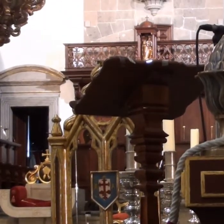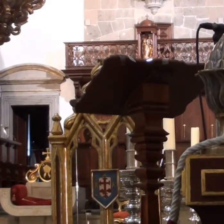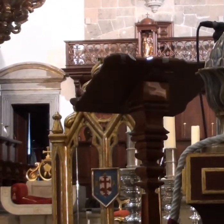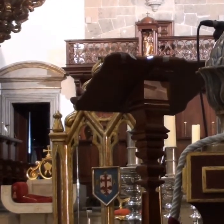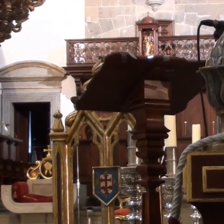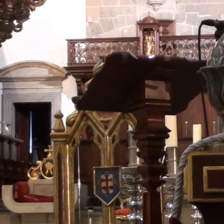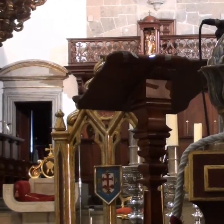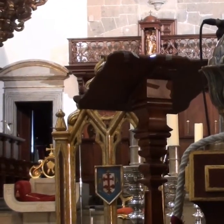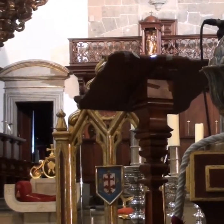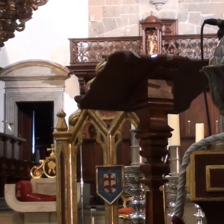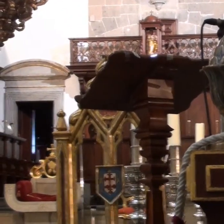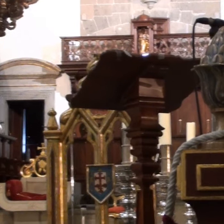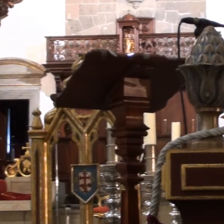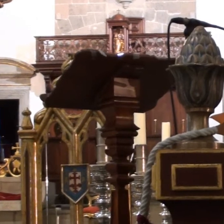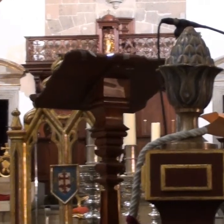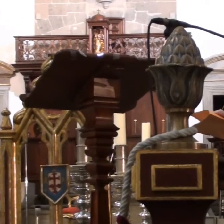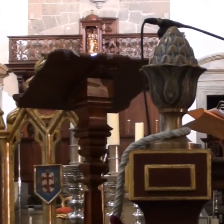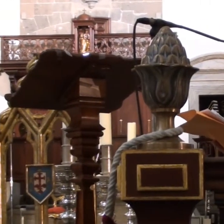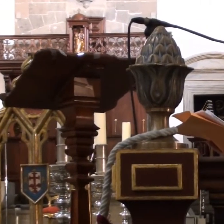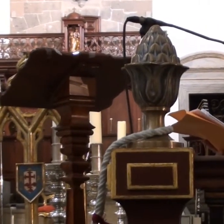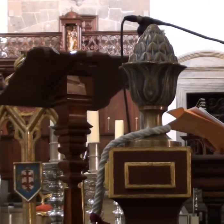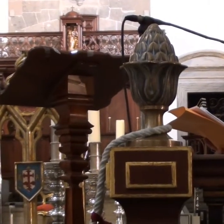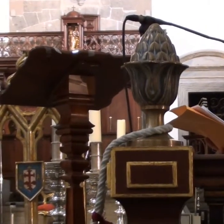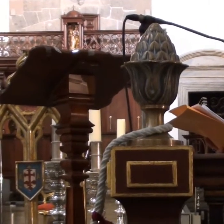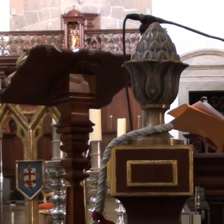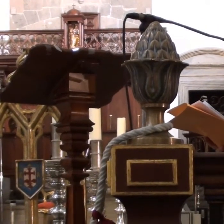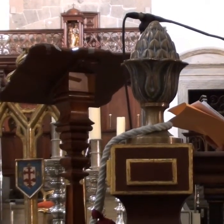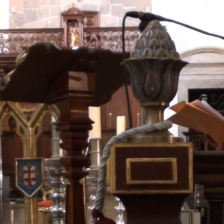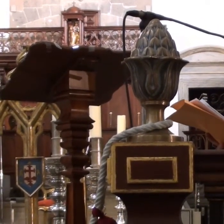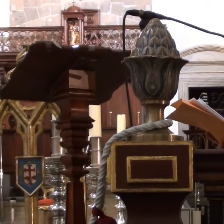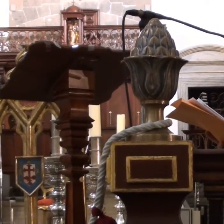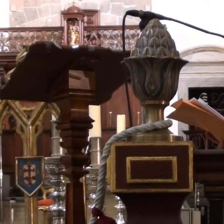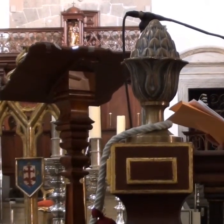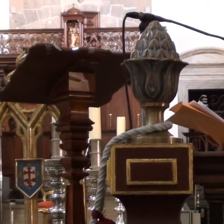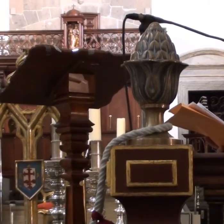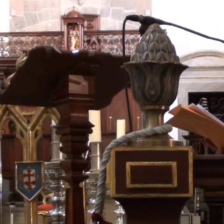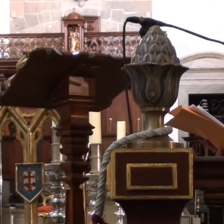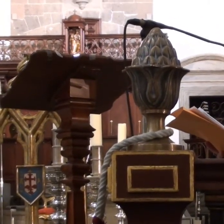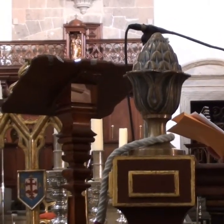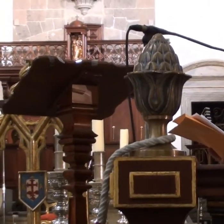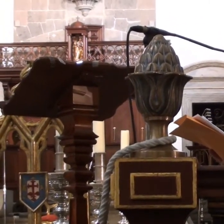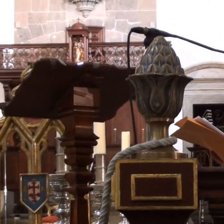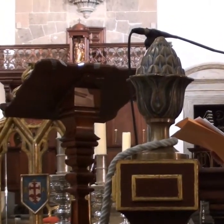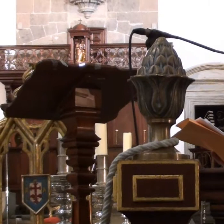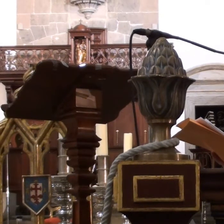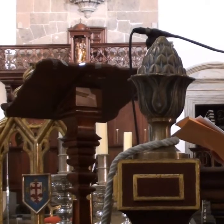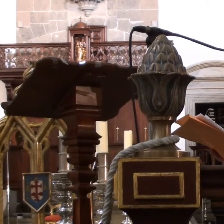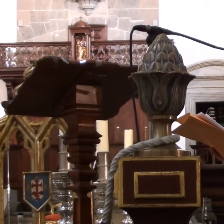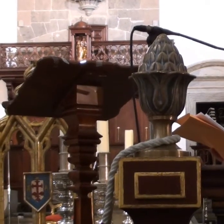en este rato de oración nos ponemos en presencia de Jesús sacramentado